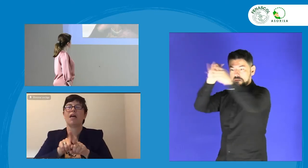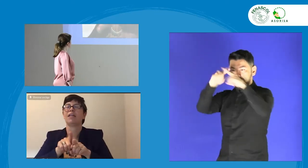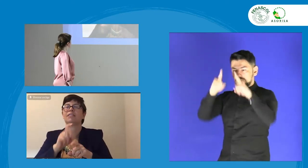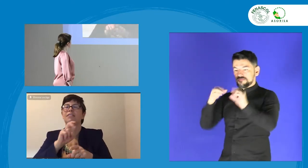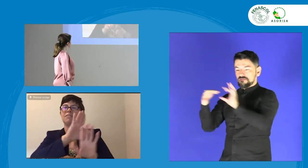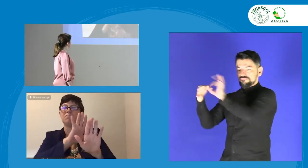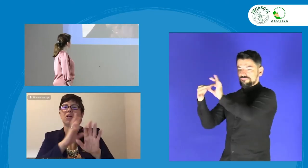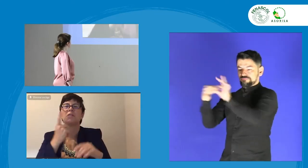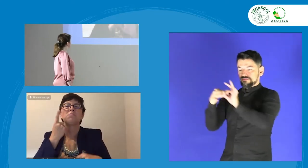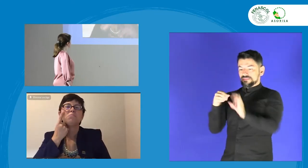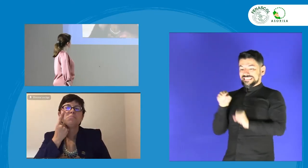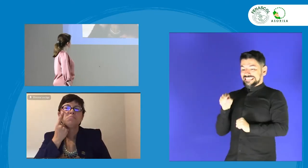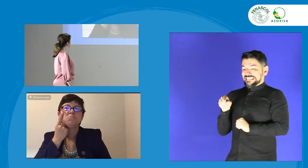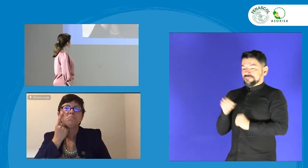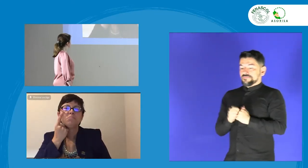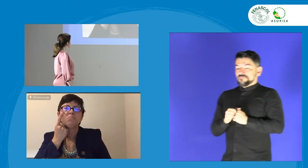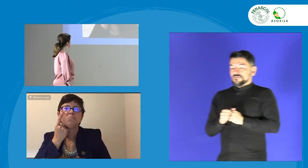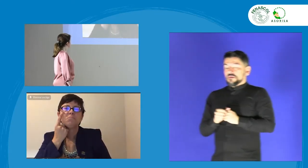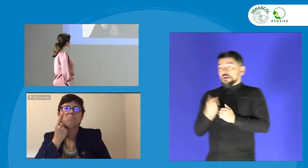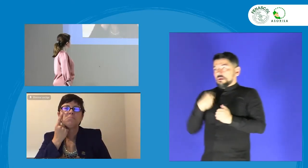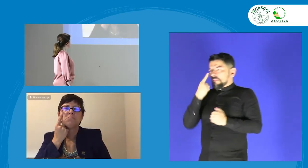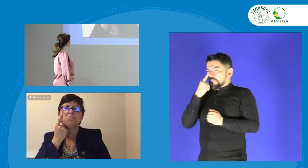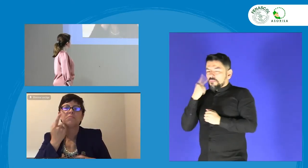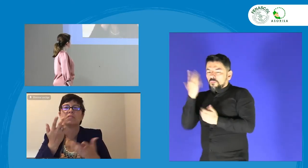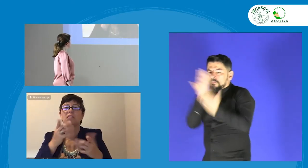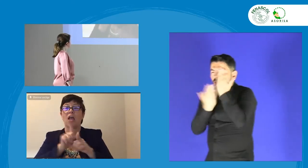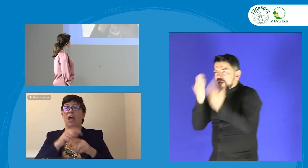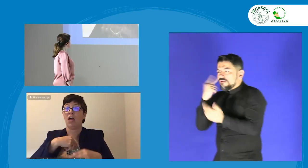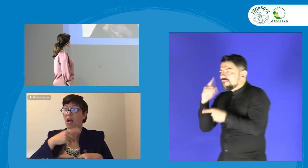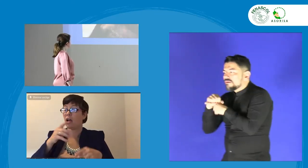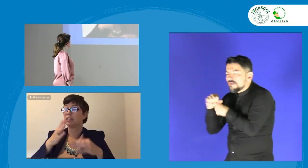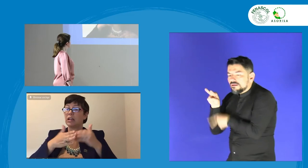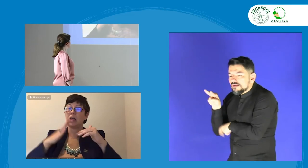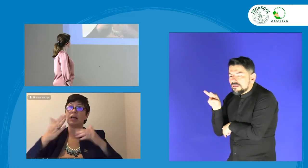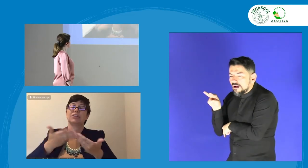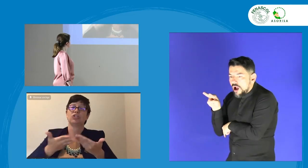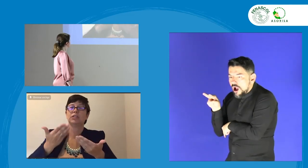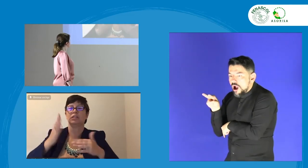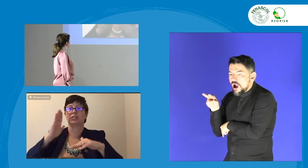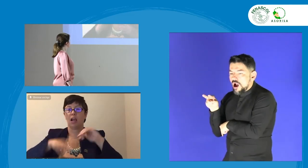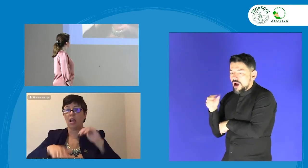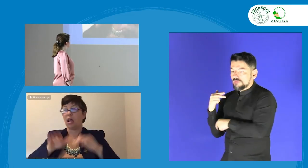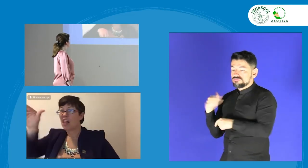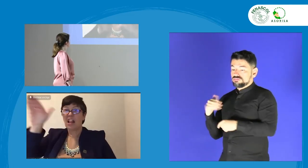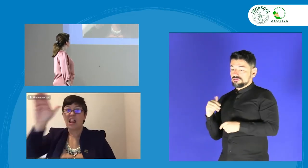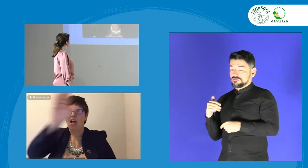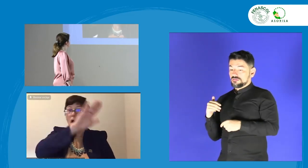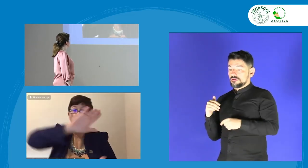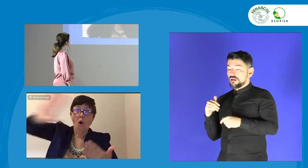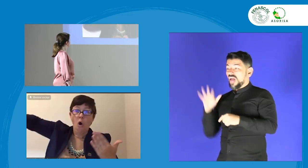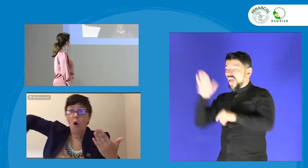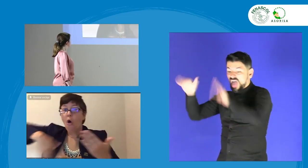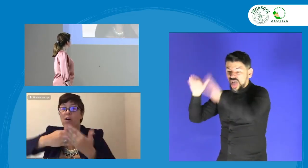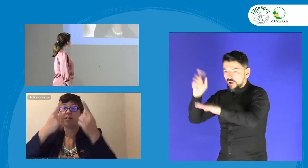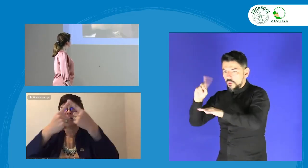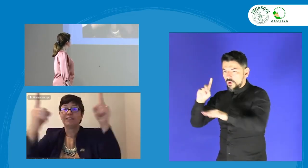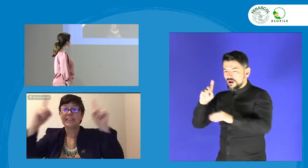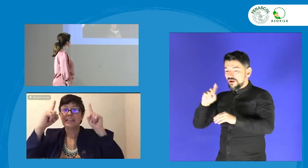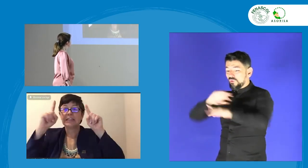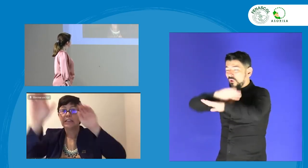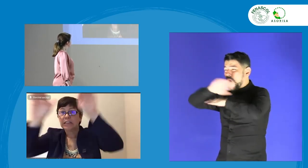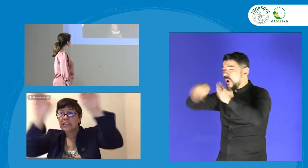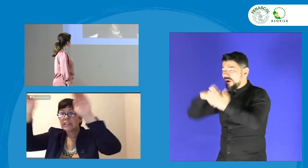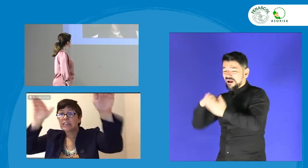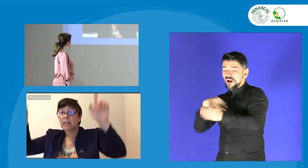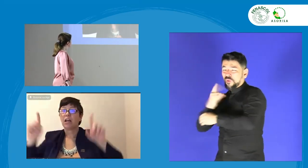en Galaudet los hemos apoyado, tenemos estudiantes y estamos viendo cómo lograr que la situación vaya mejorando de a poco.